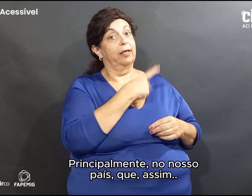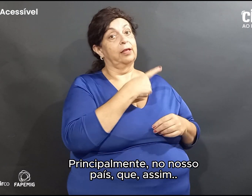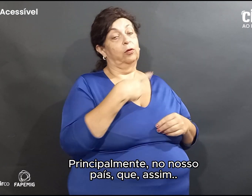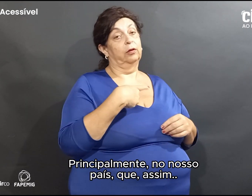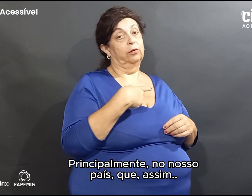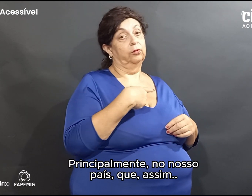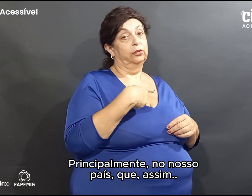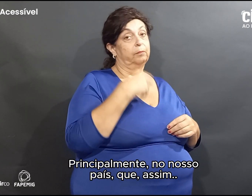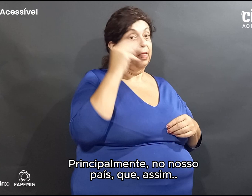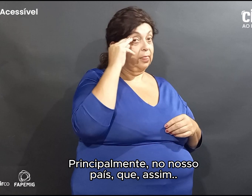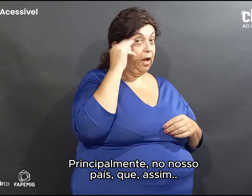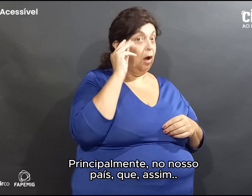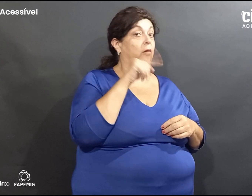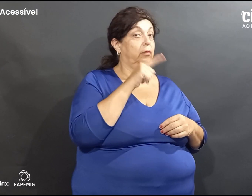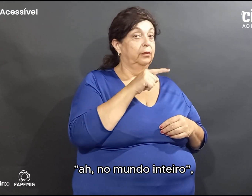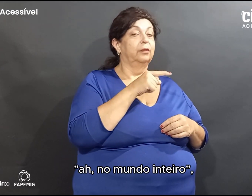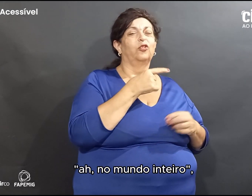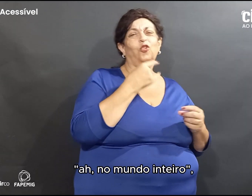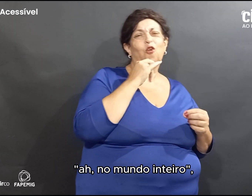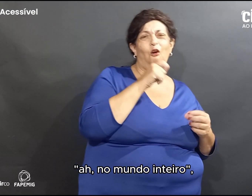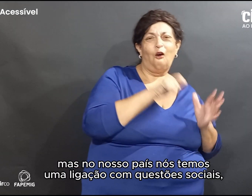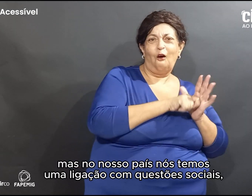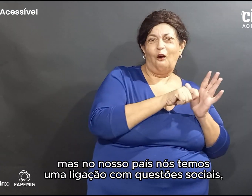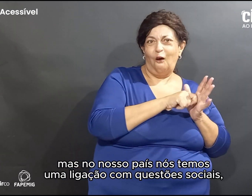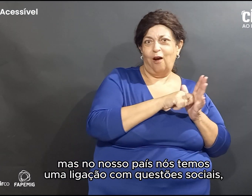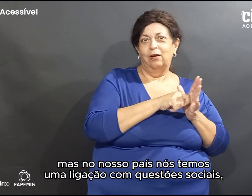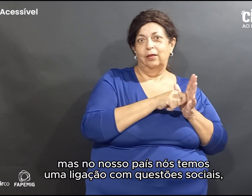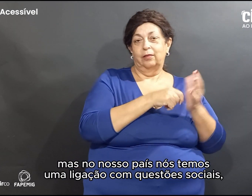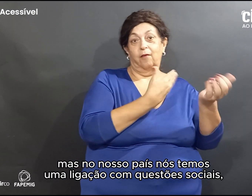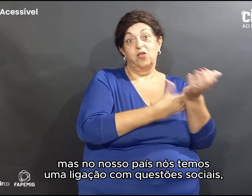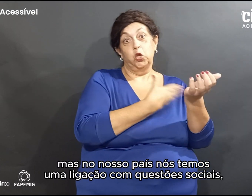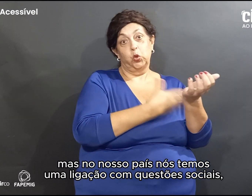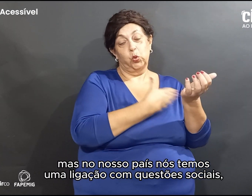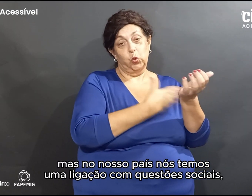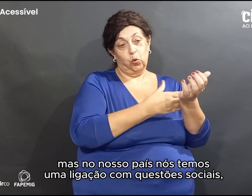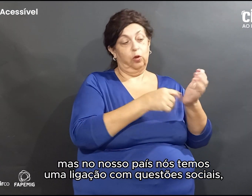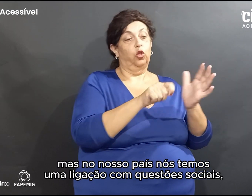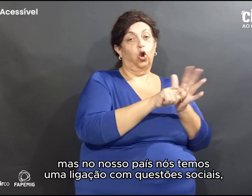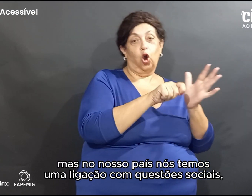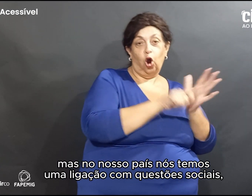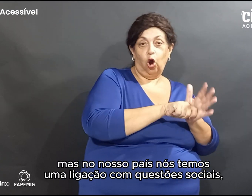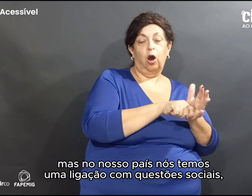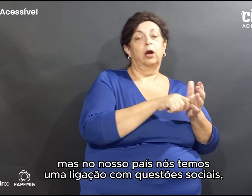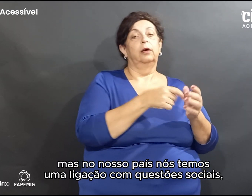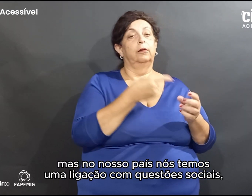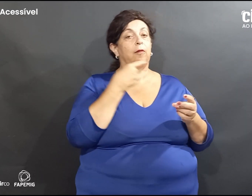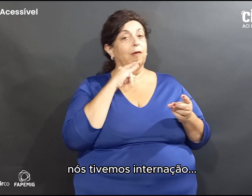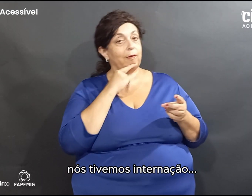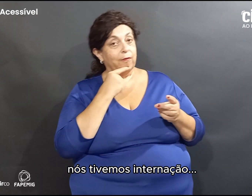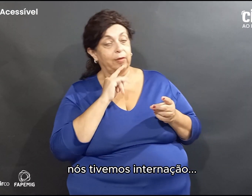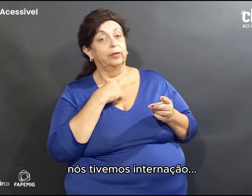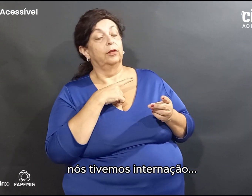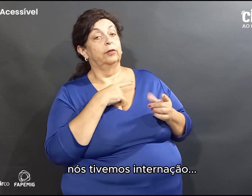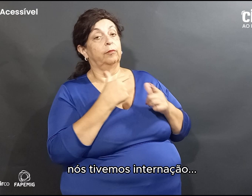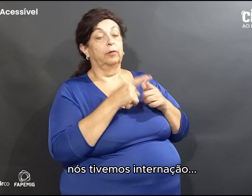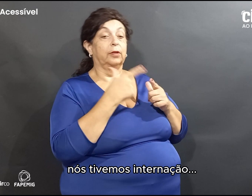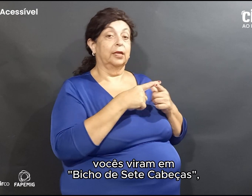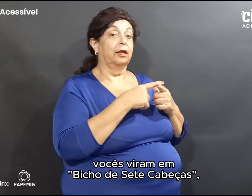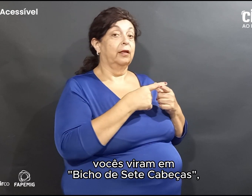nosso país, né, que assim, no mundo inteiro, mas no nosso país nós temos aí, né, uma ligação com questões sociais. Nós tivemos internação, vocês viram,